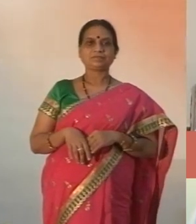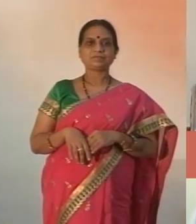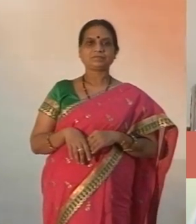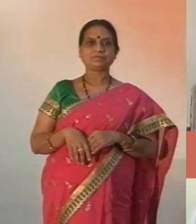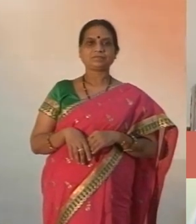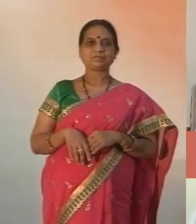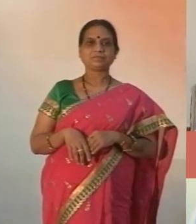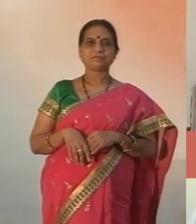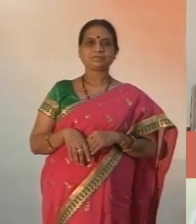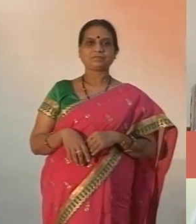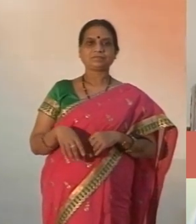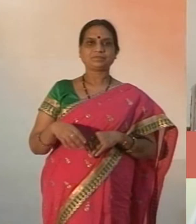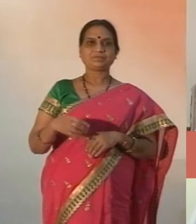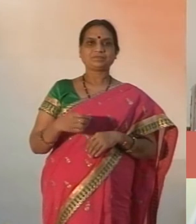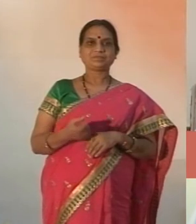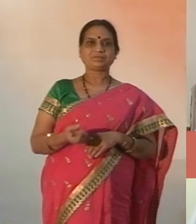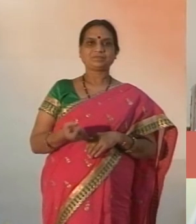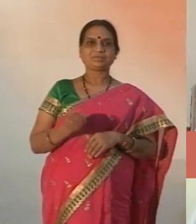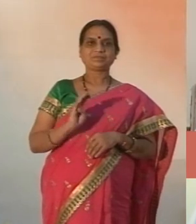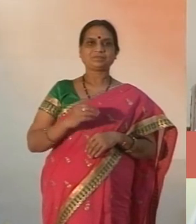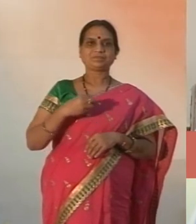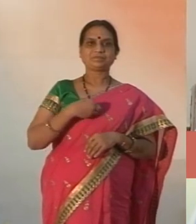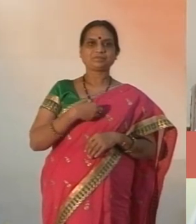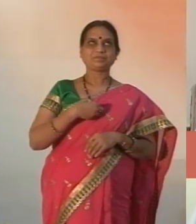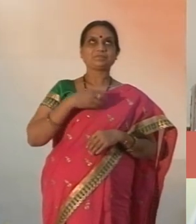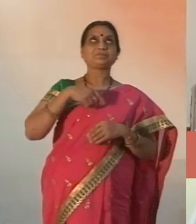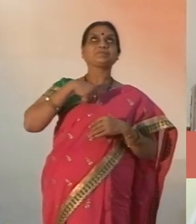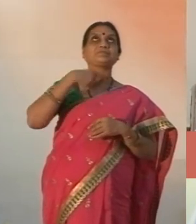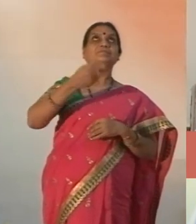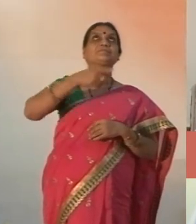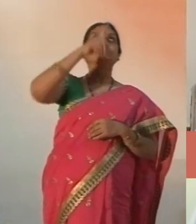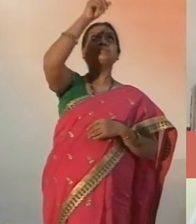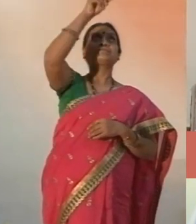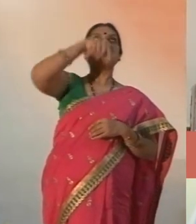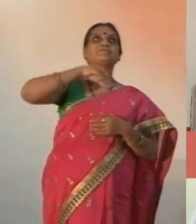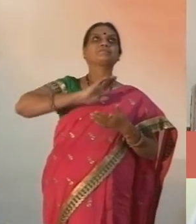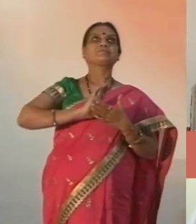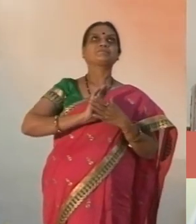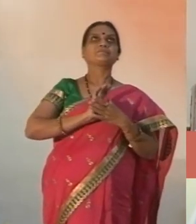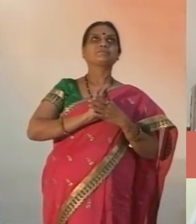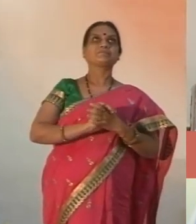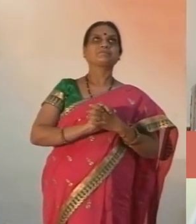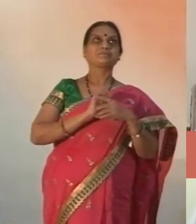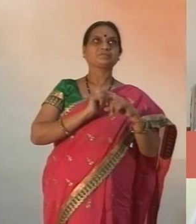जब मैं उनके साथ अपना संबंध जोड़ती हूँ